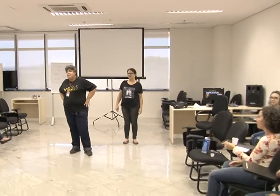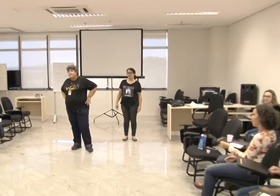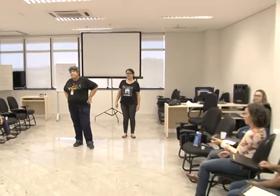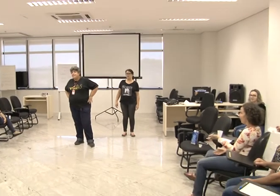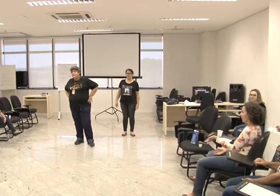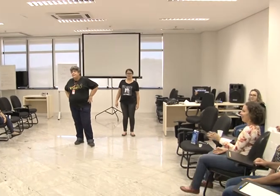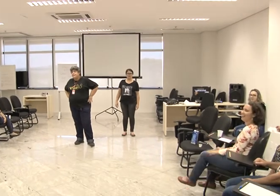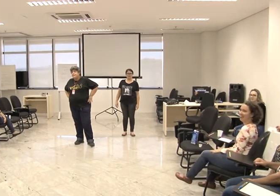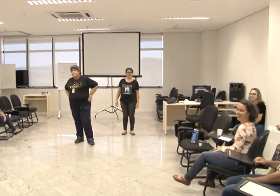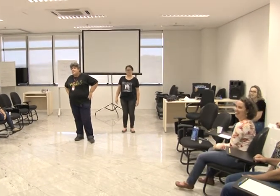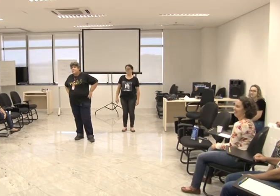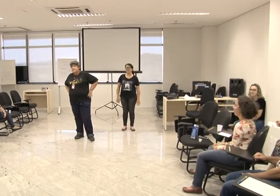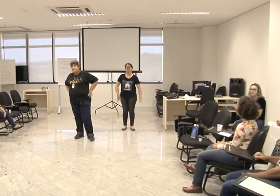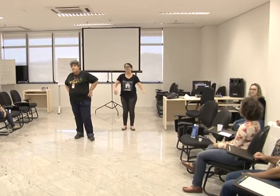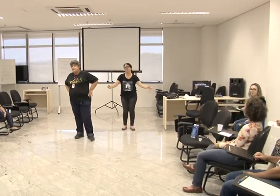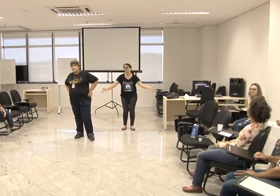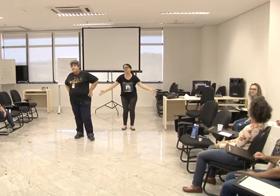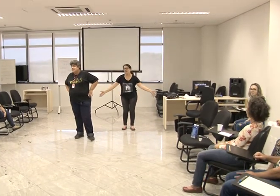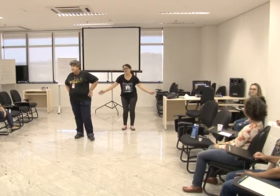da Bela Adormecida. Mistura.